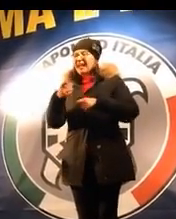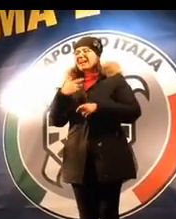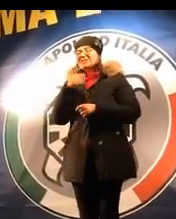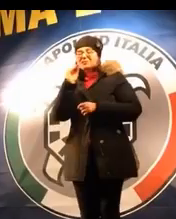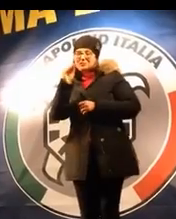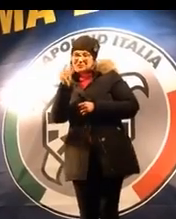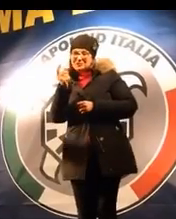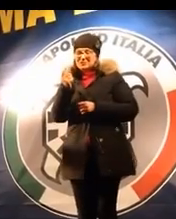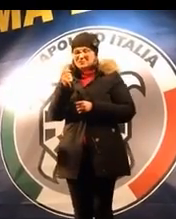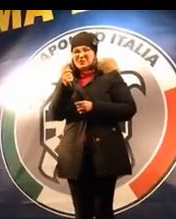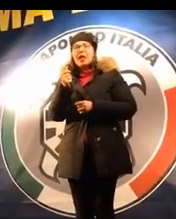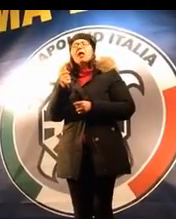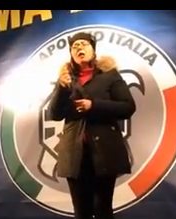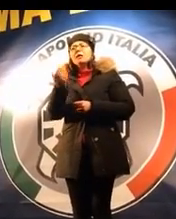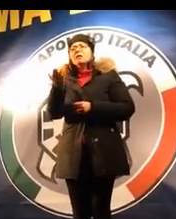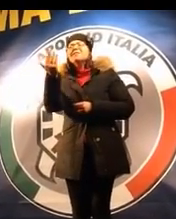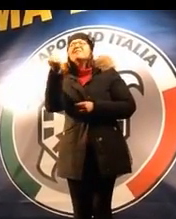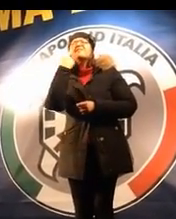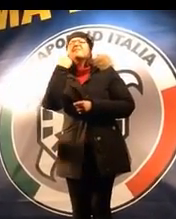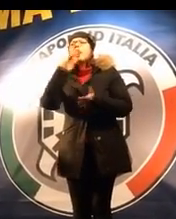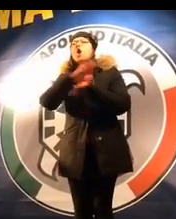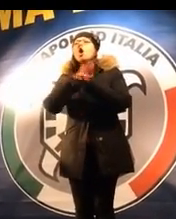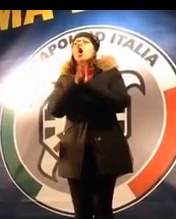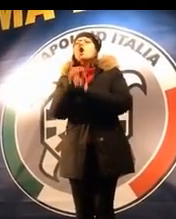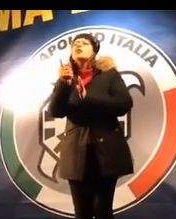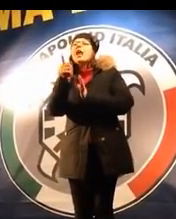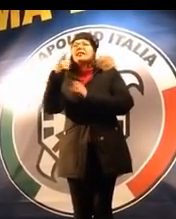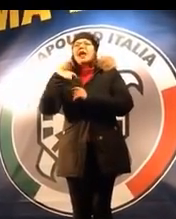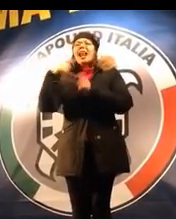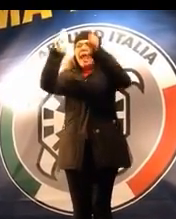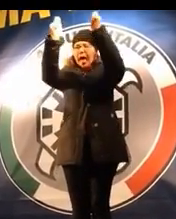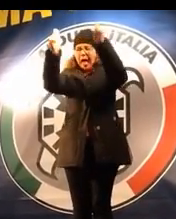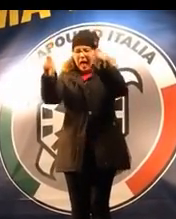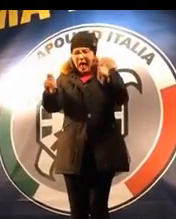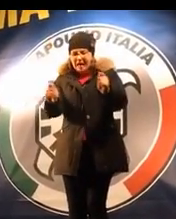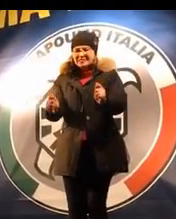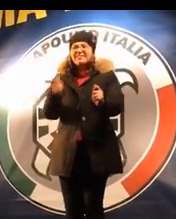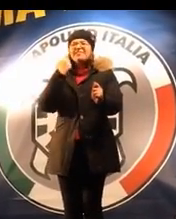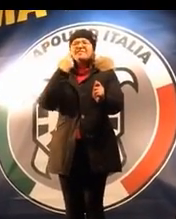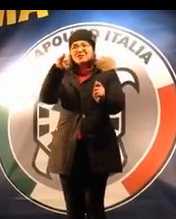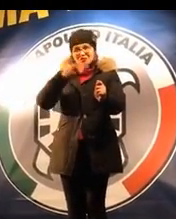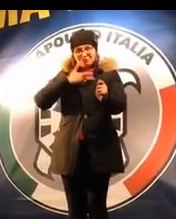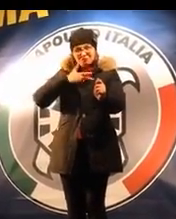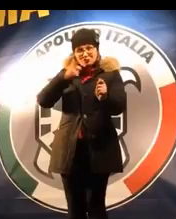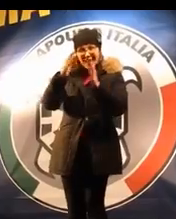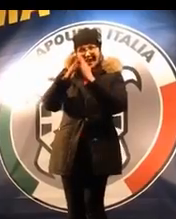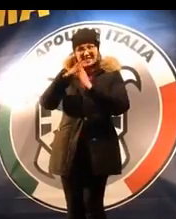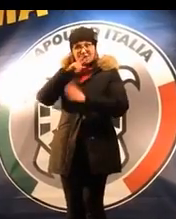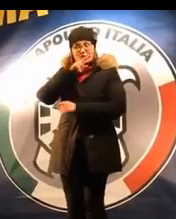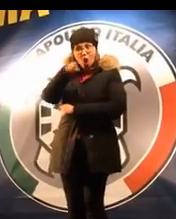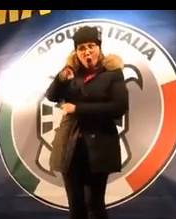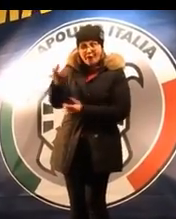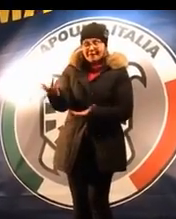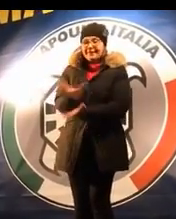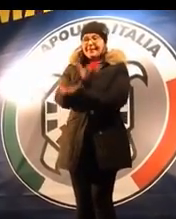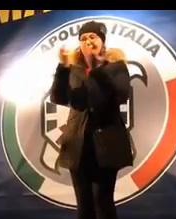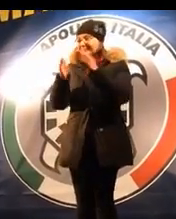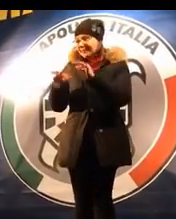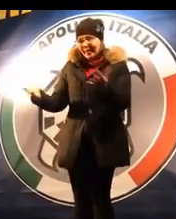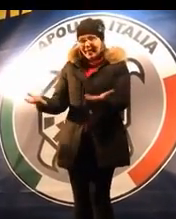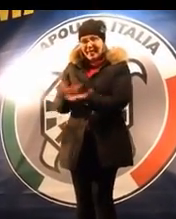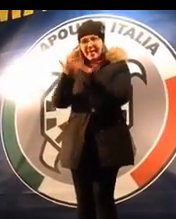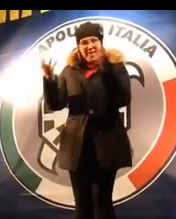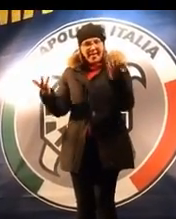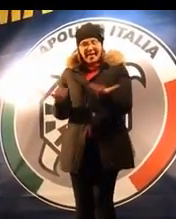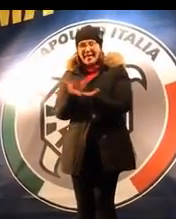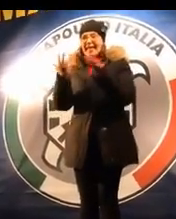fa la lastra, vede che contratti hai, ti chiede in garanzia magari un terreno al paese o la casetta di nonna, poi tira fuori i soldi dei correntisti,